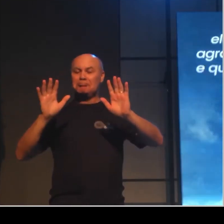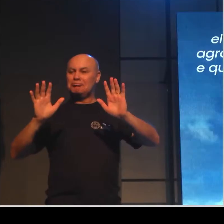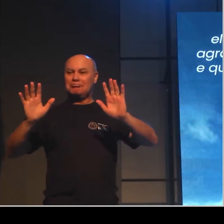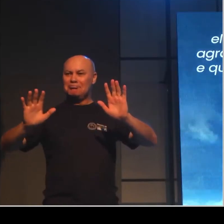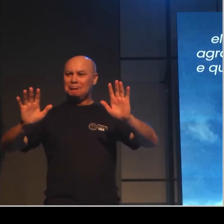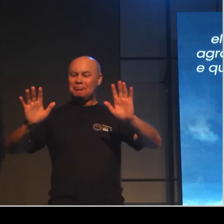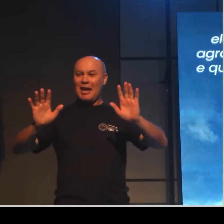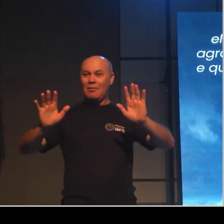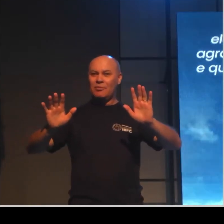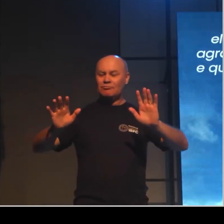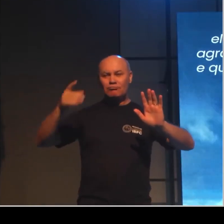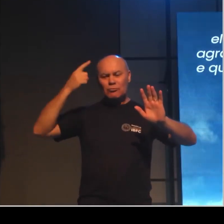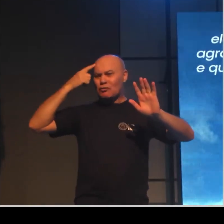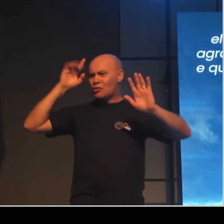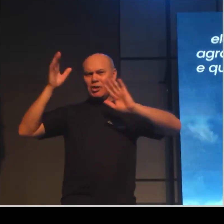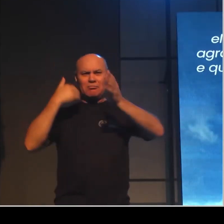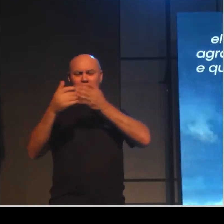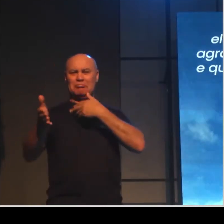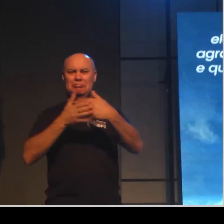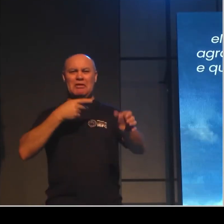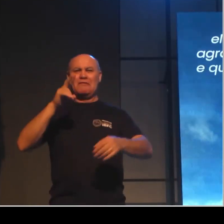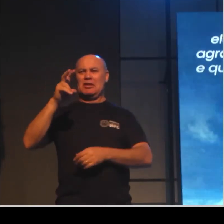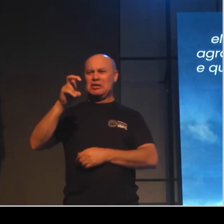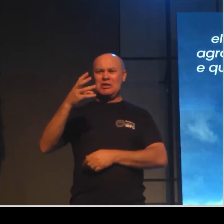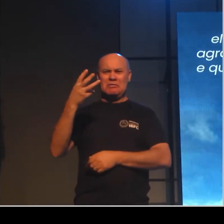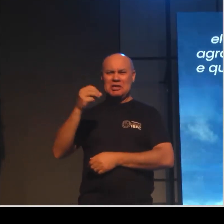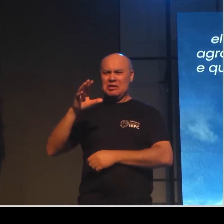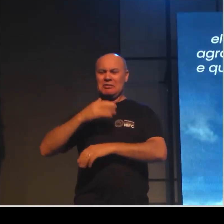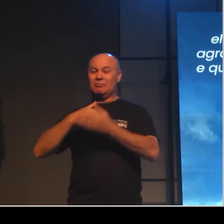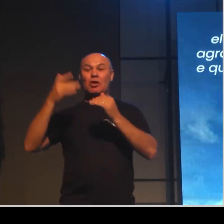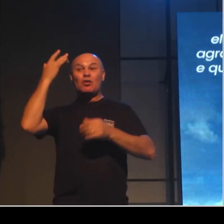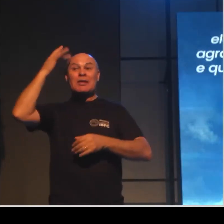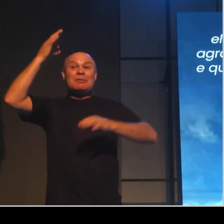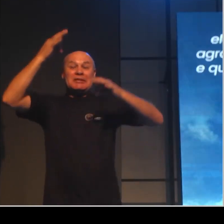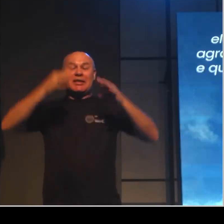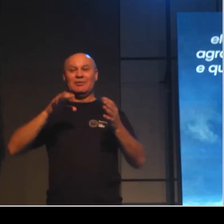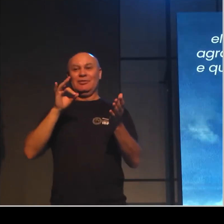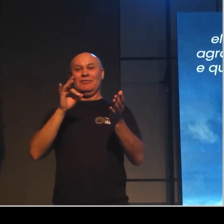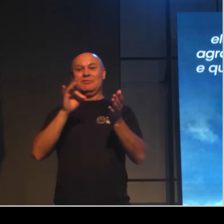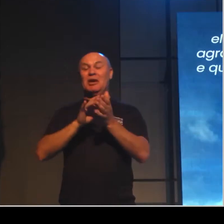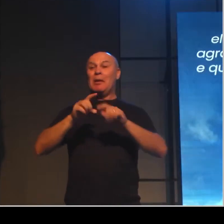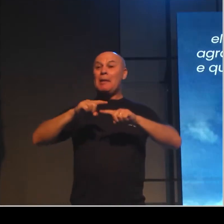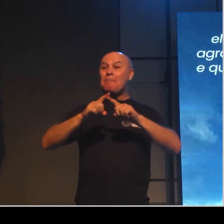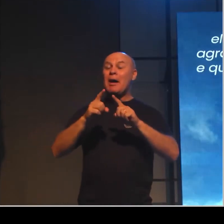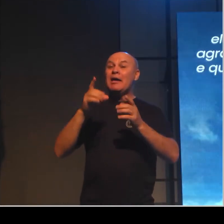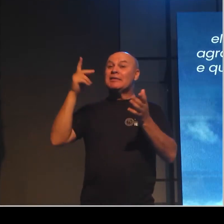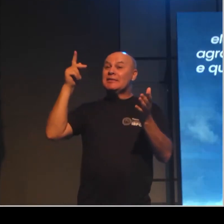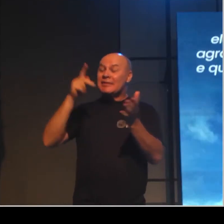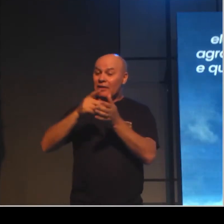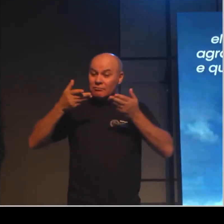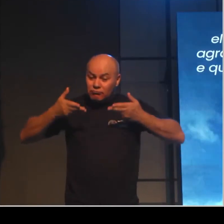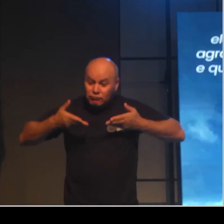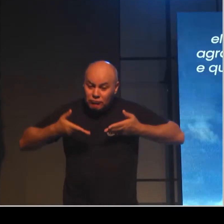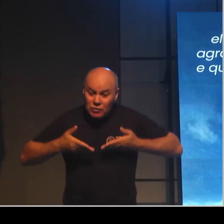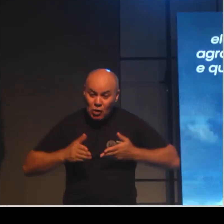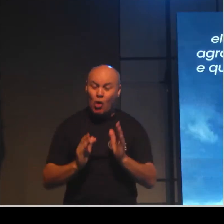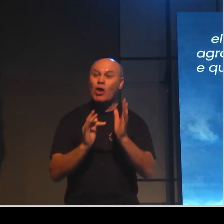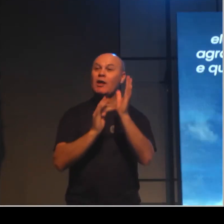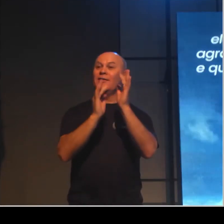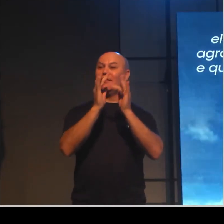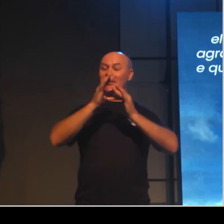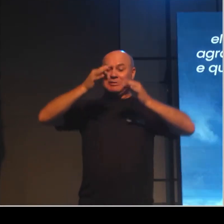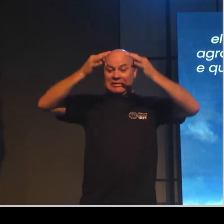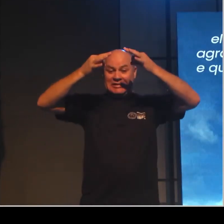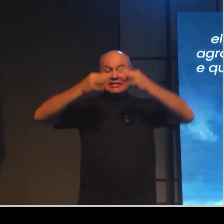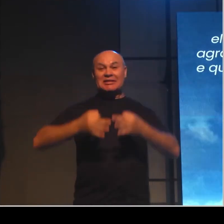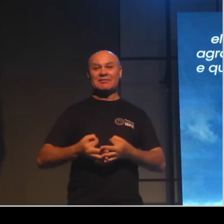aconteceu. Deus interviu na história. É a melhor notícia possível. Jesus vindo a essa